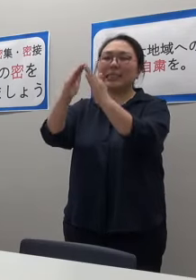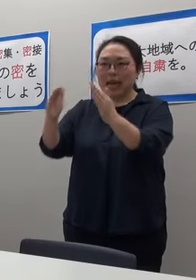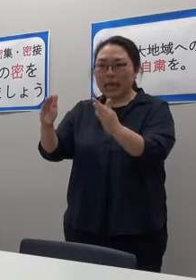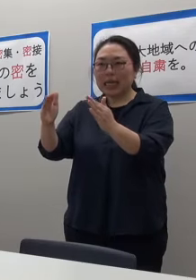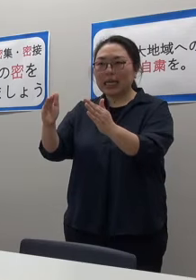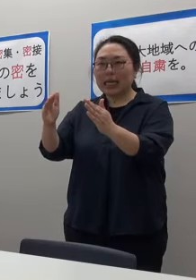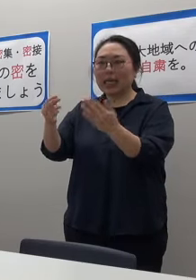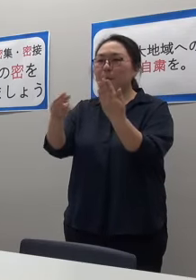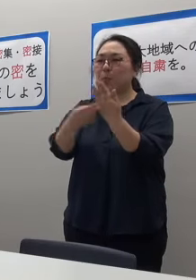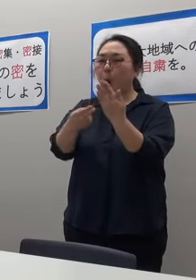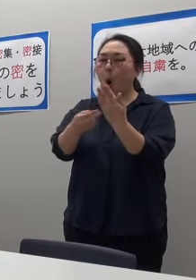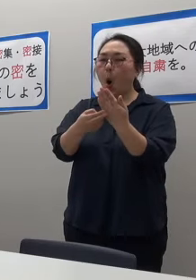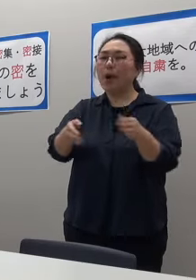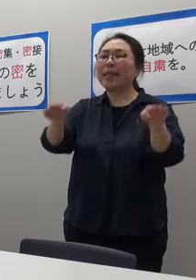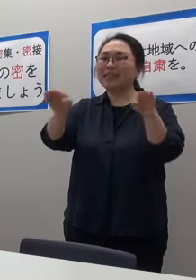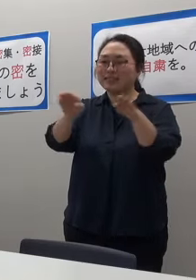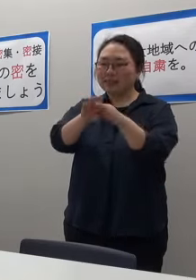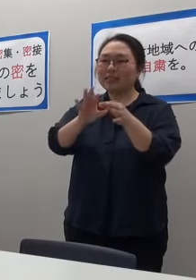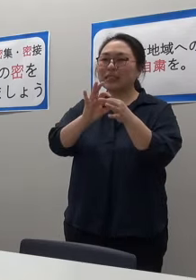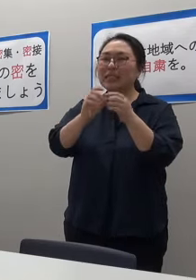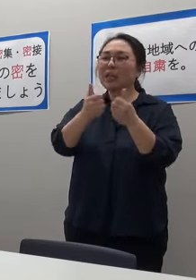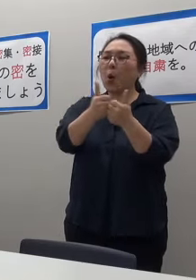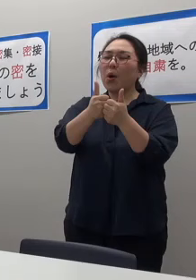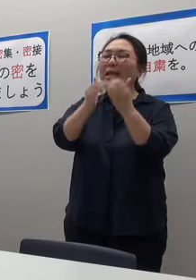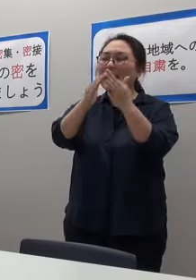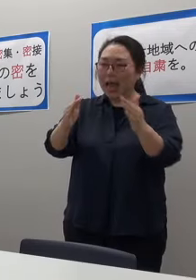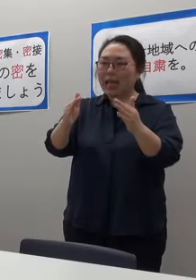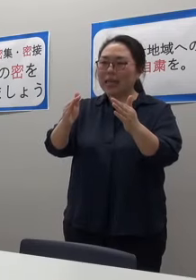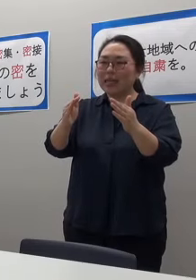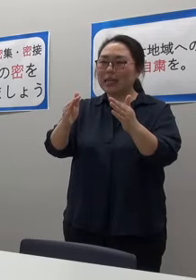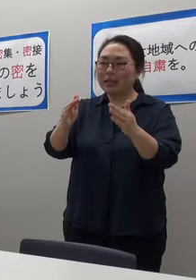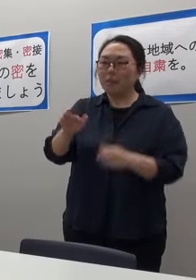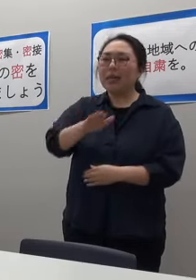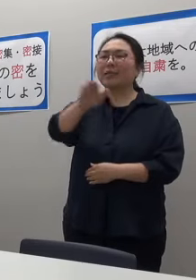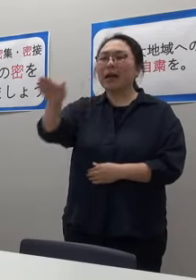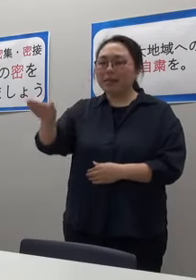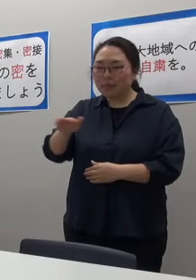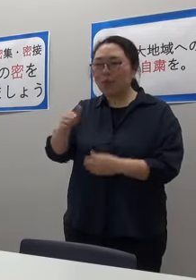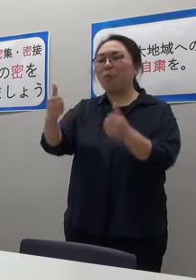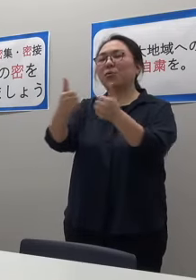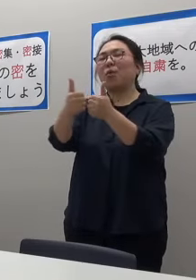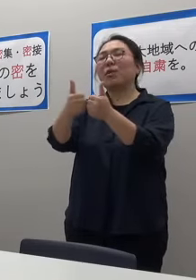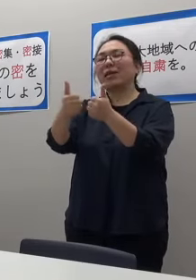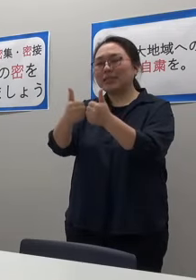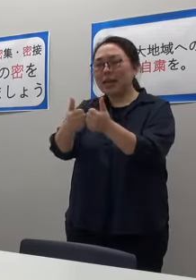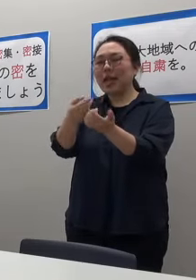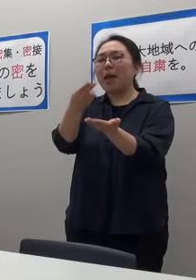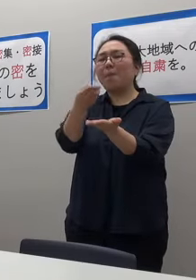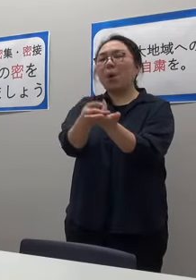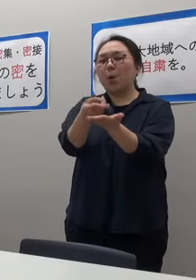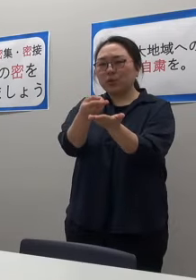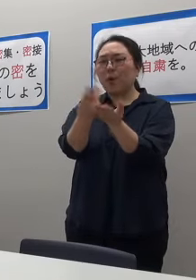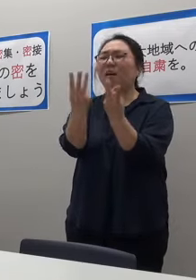ような病院のですね、先生方とも、まあ、ご相談しながらですね、まあ、病床の確保というところもですね、